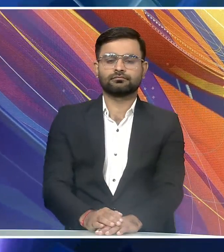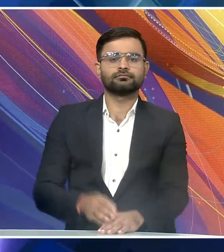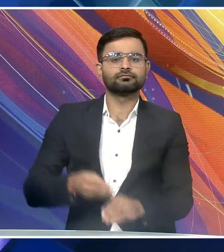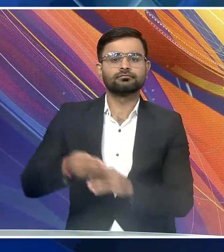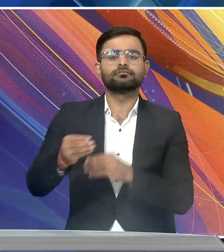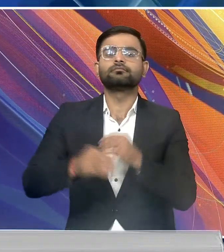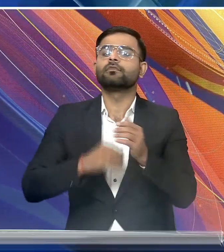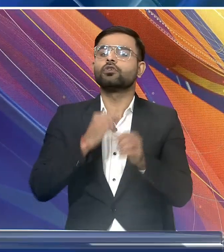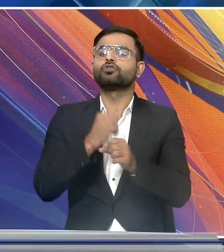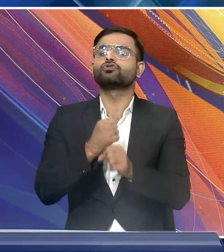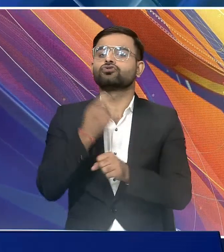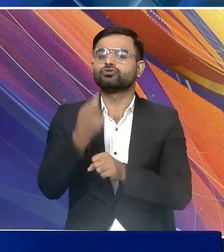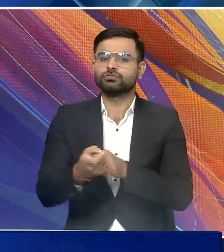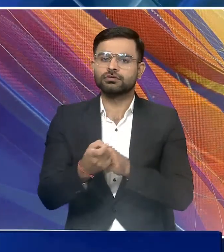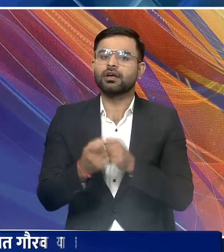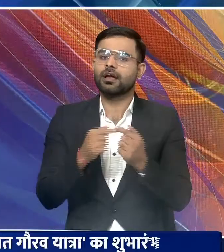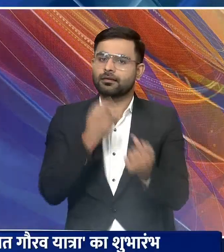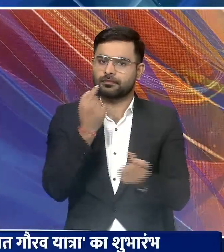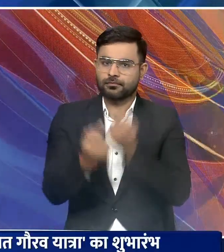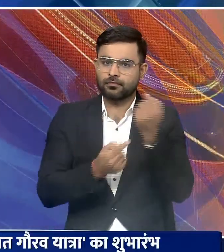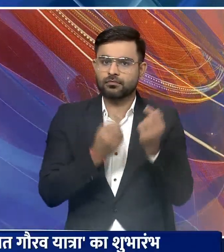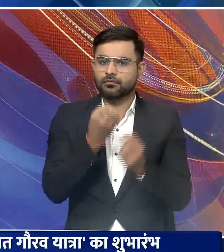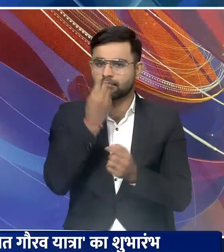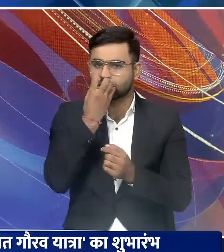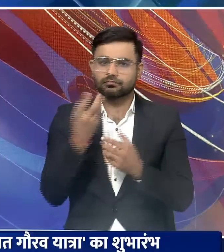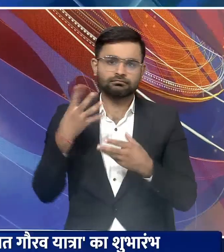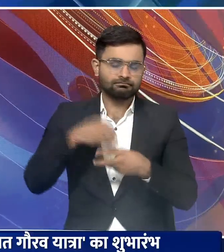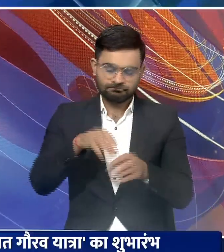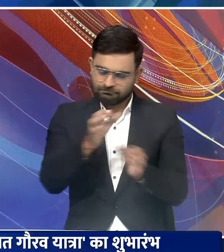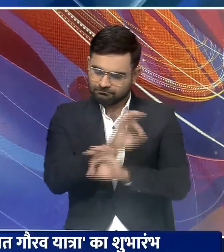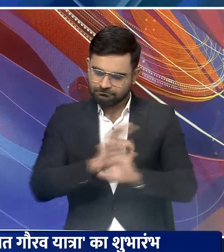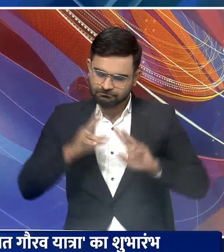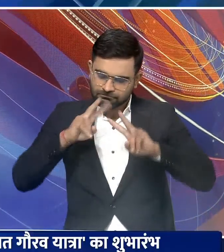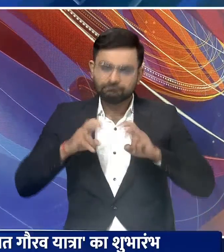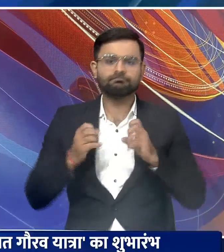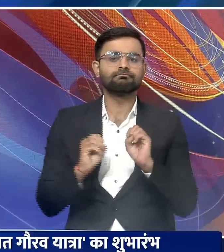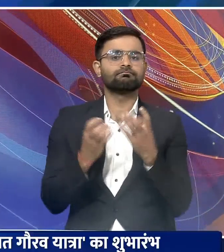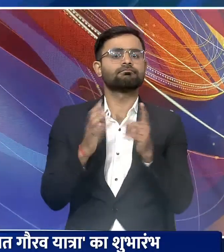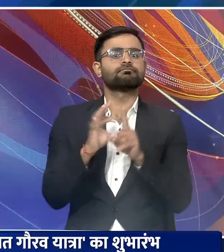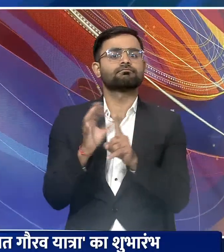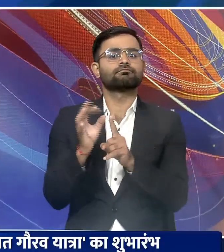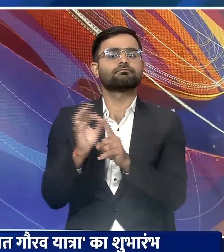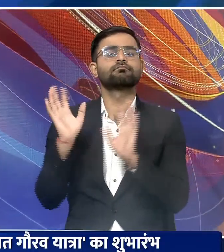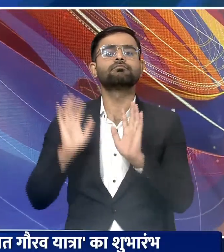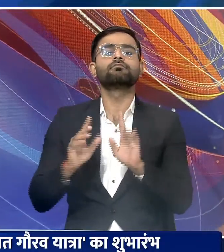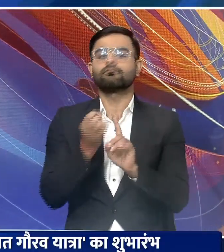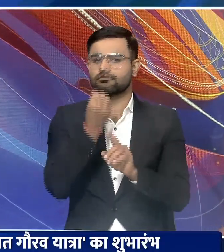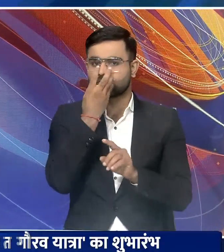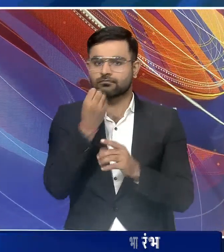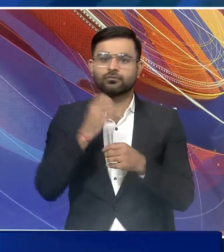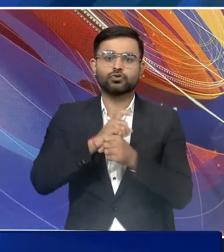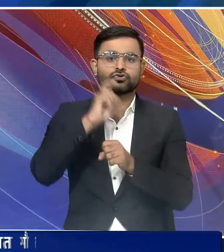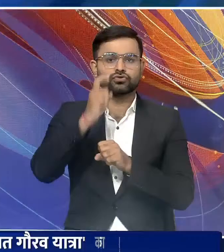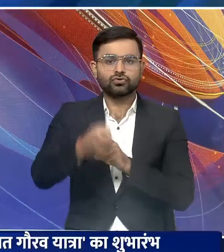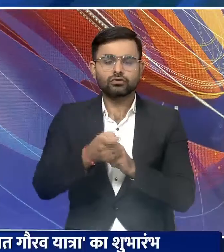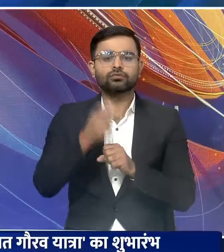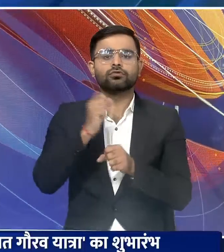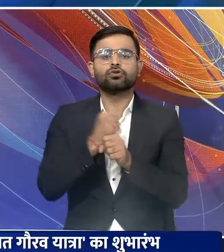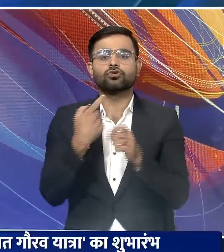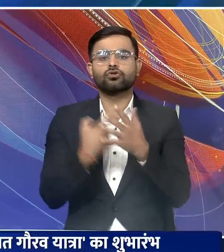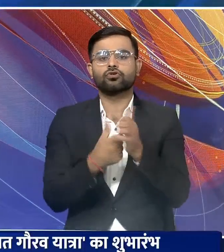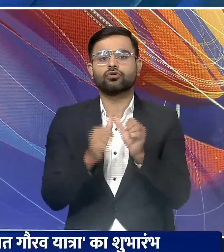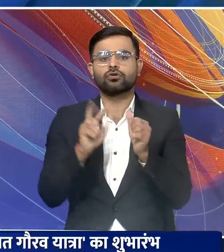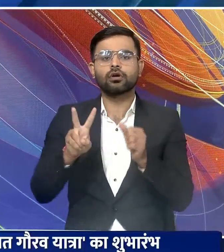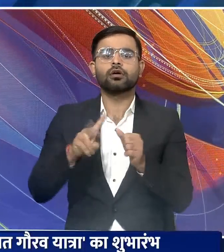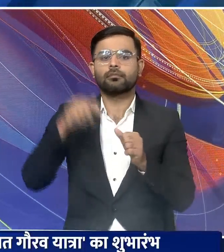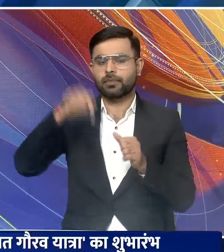आगामी गुजरात विधानसभा चुनाव को लेकर बीजेपी ने अपनी जमीनी तैयारी को तेज कर दिया। बीजेपी गुजरात गौरव यात्रा